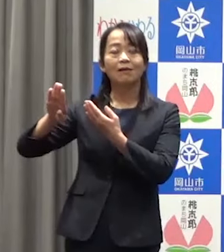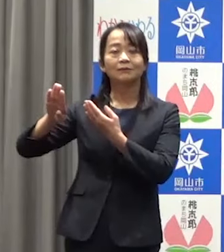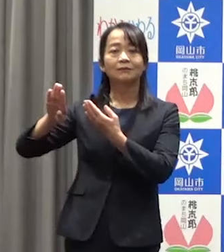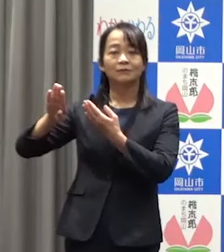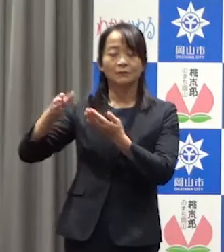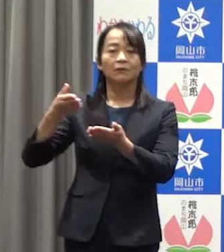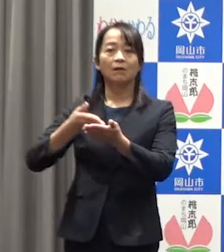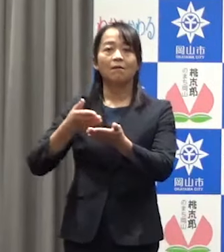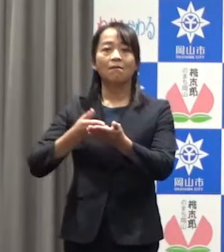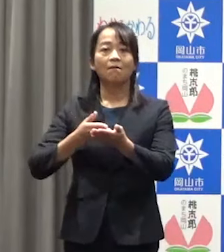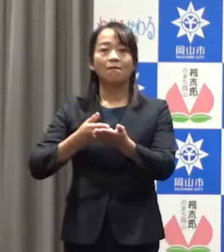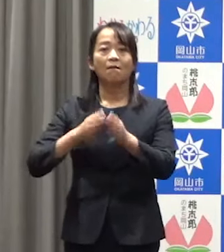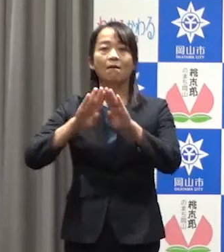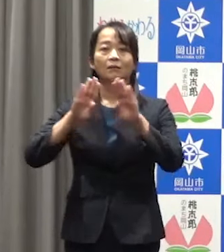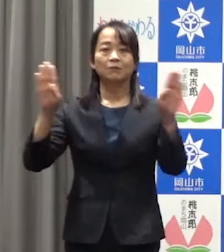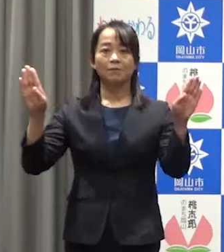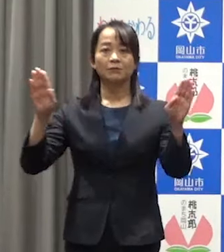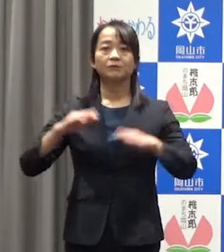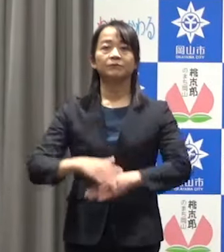と思います。